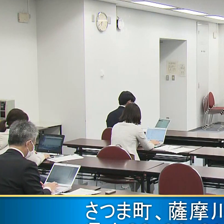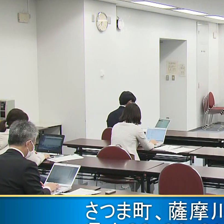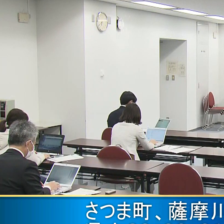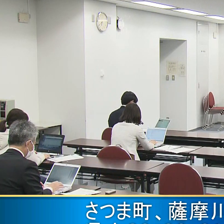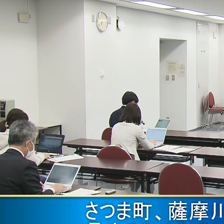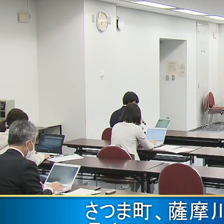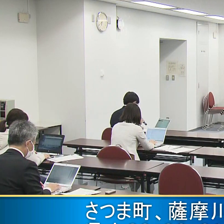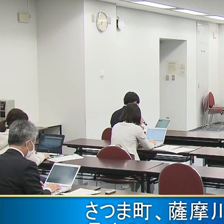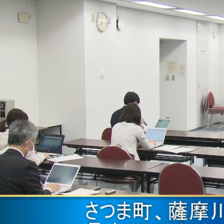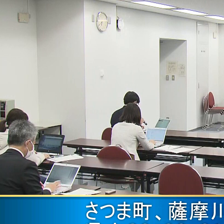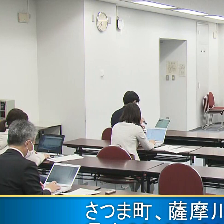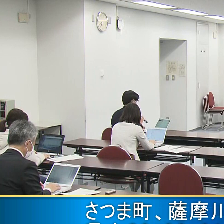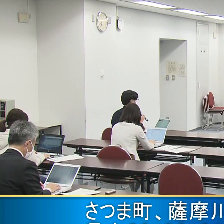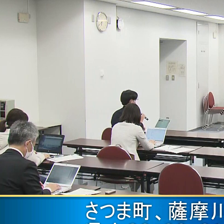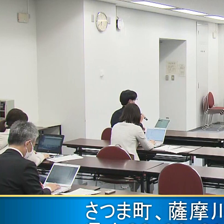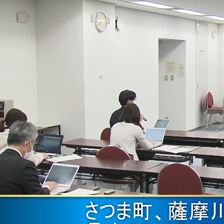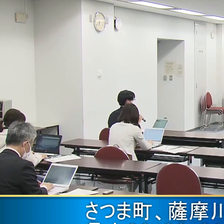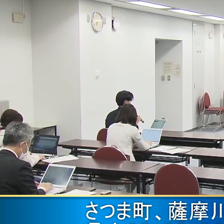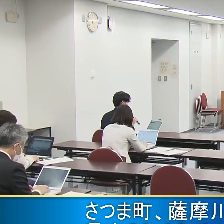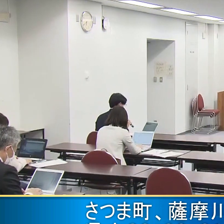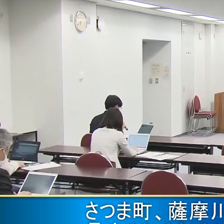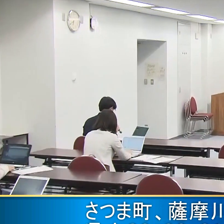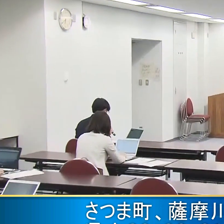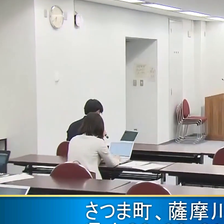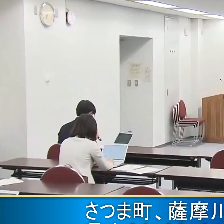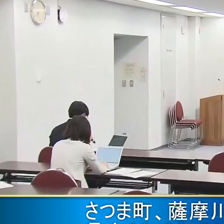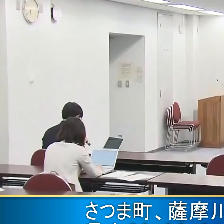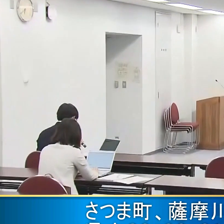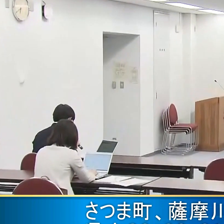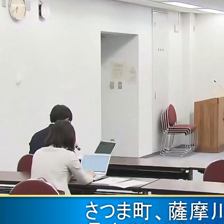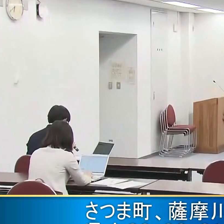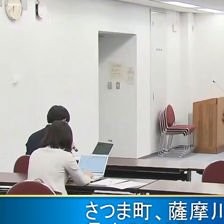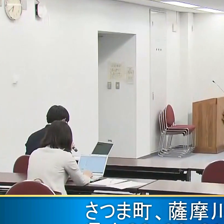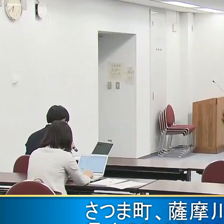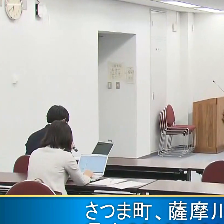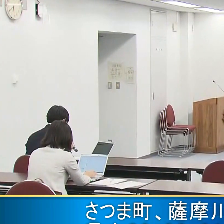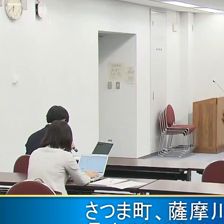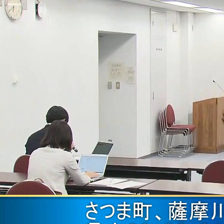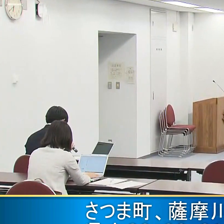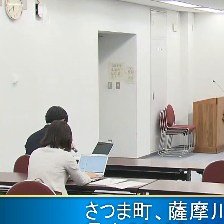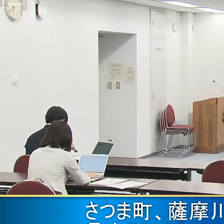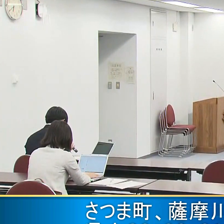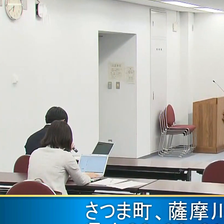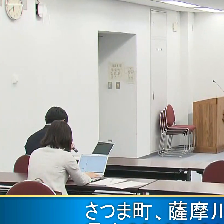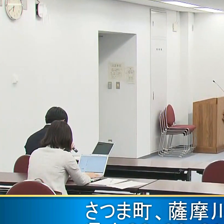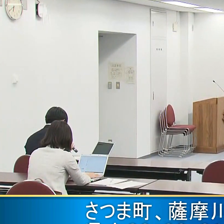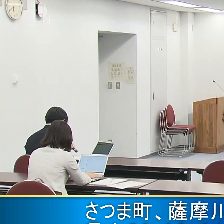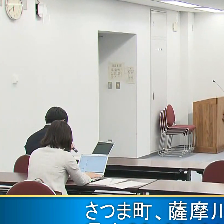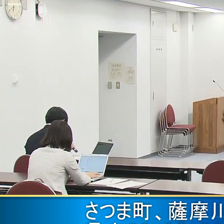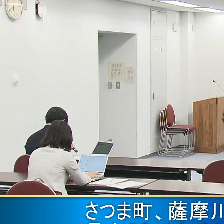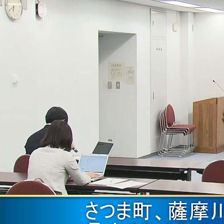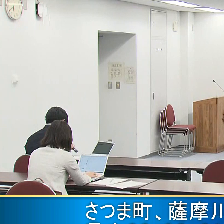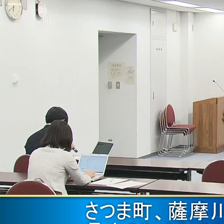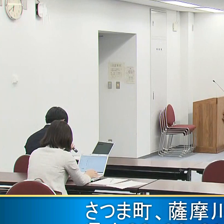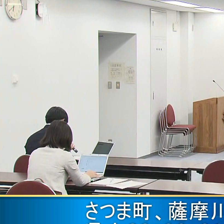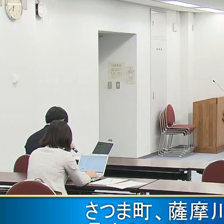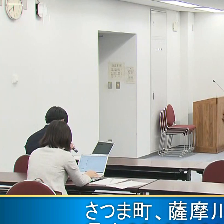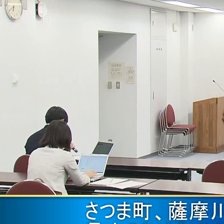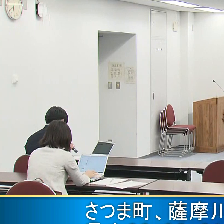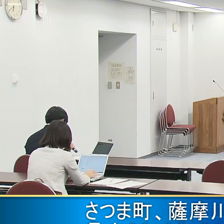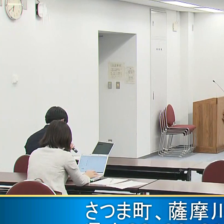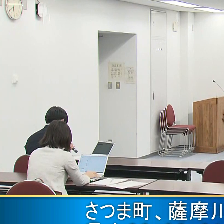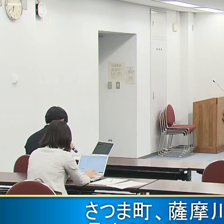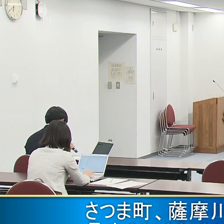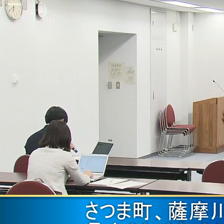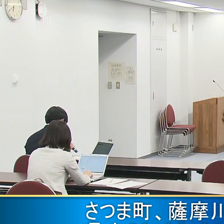すみません、幹事社から、共同通信の相澤と申します。よろしくお願いします。すみません、 言える範囲内で結構なんです